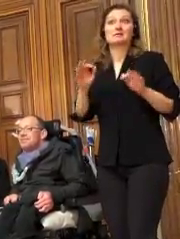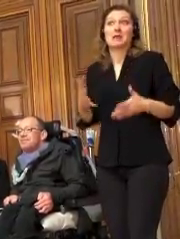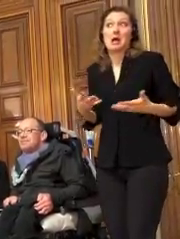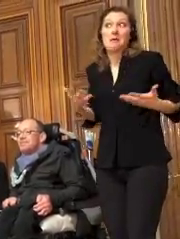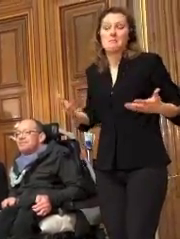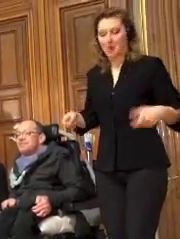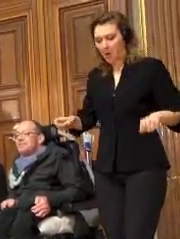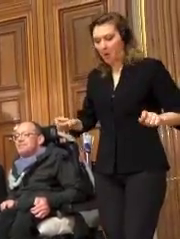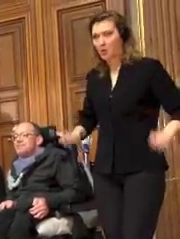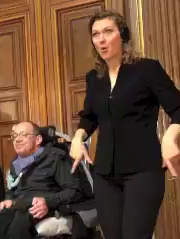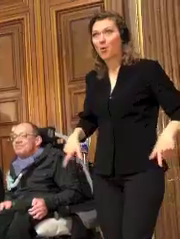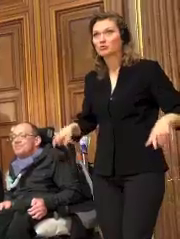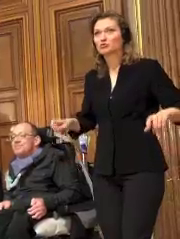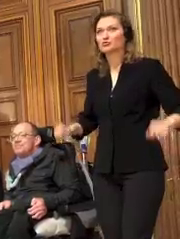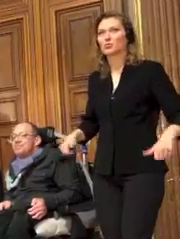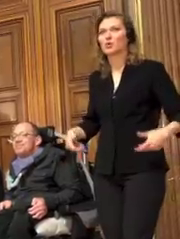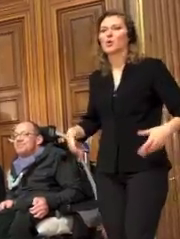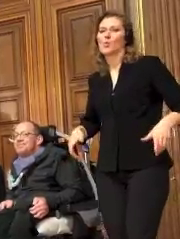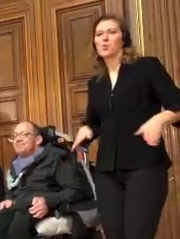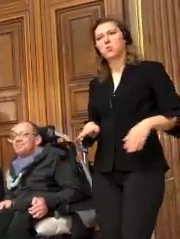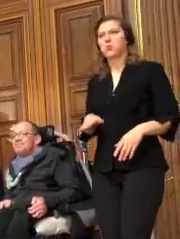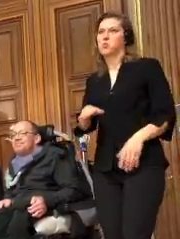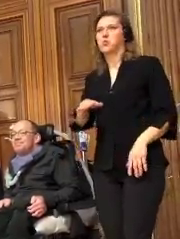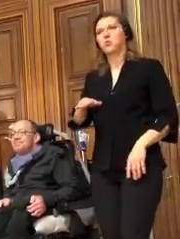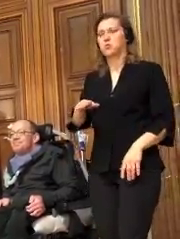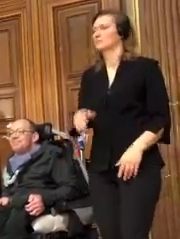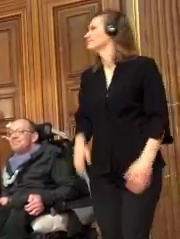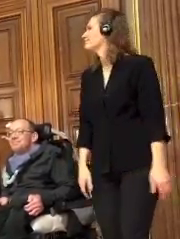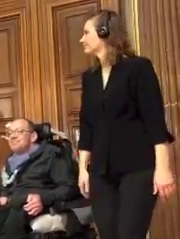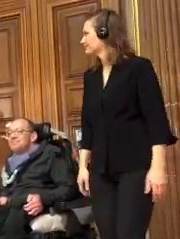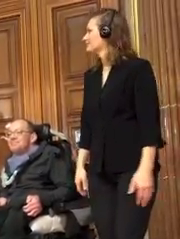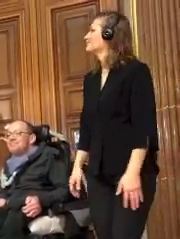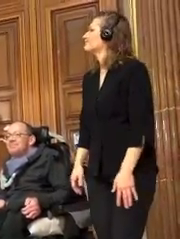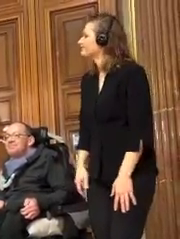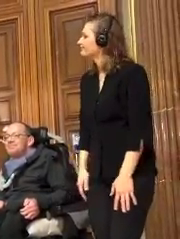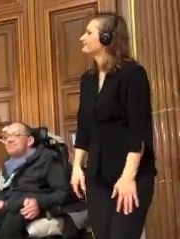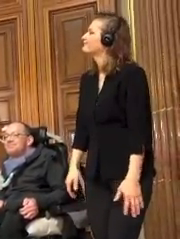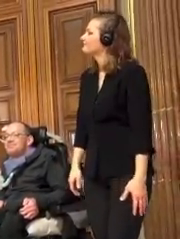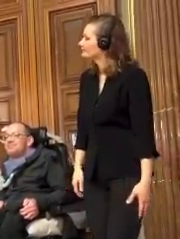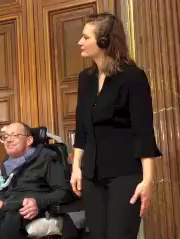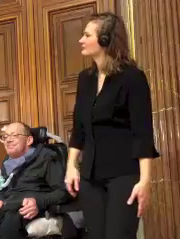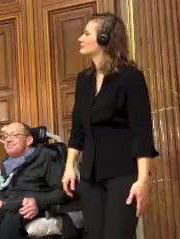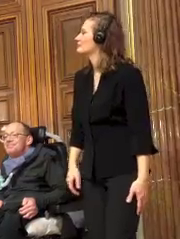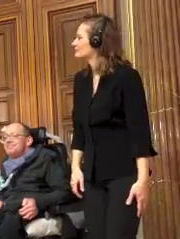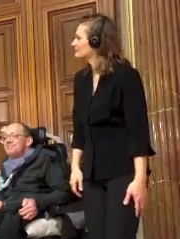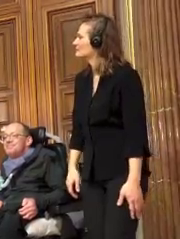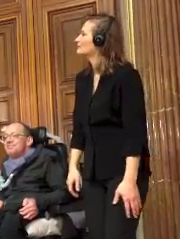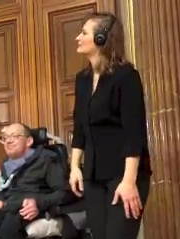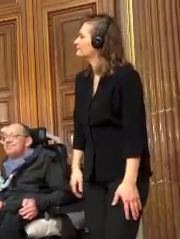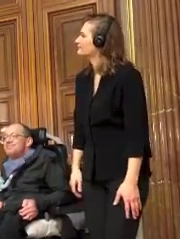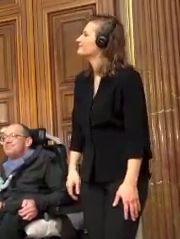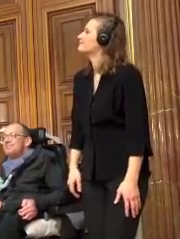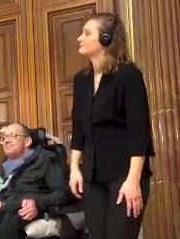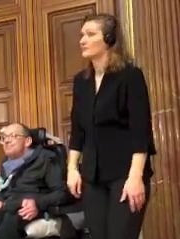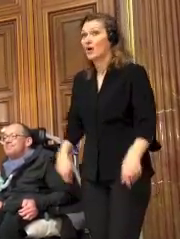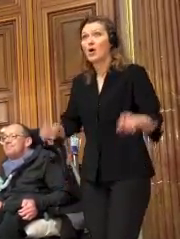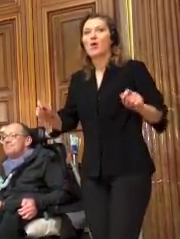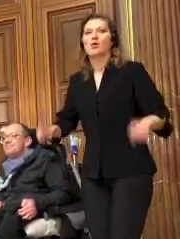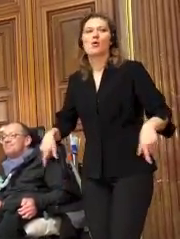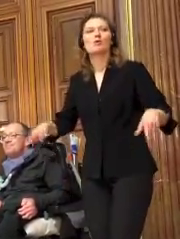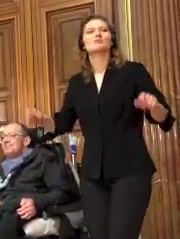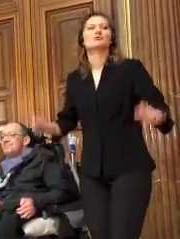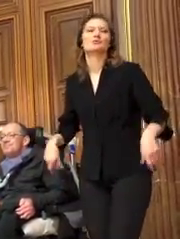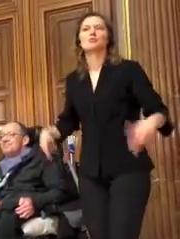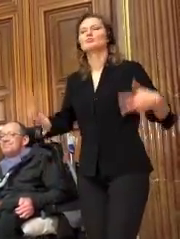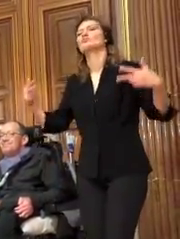Und das Leben im Rollstuhl-Kessert. Das ist der Rollstuhl-Wack. Wir wollen den Verhältnissen ganz fest.